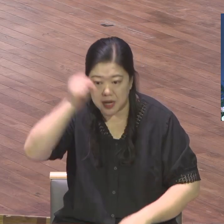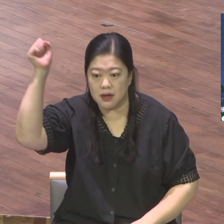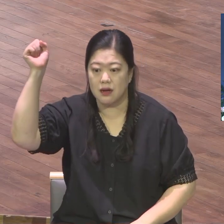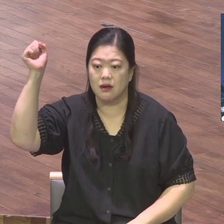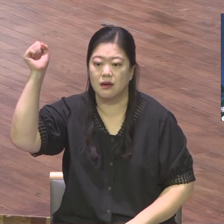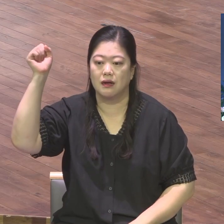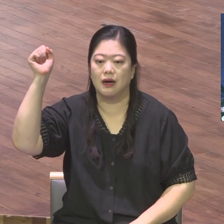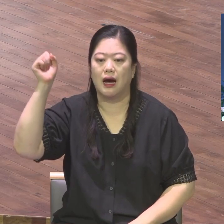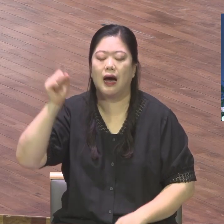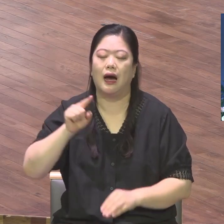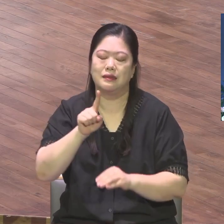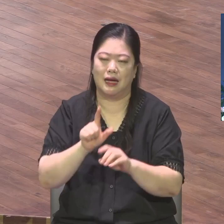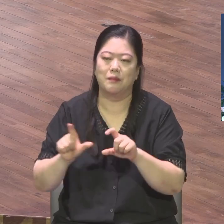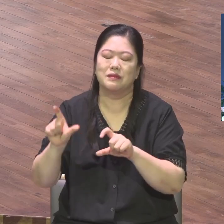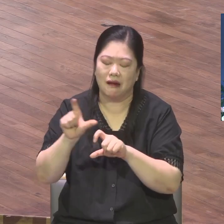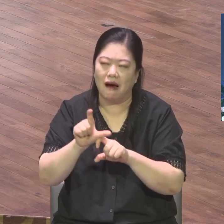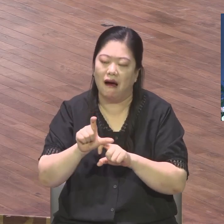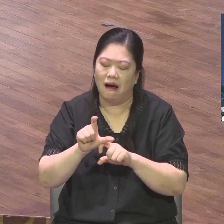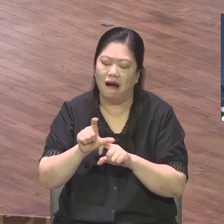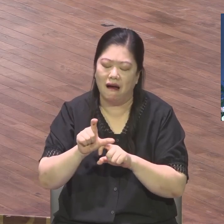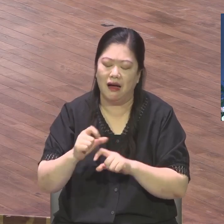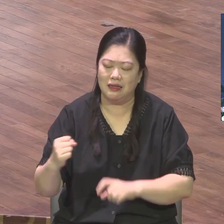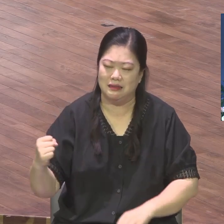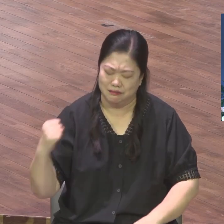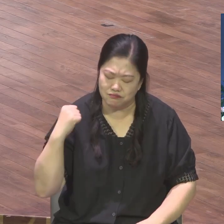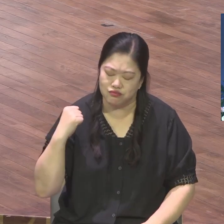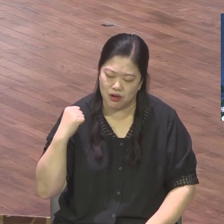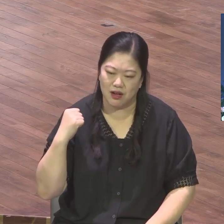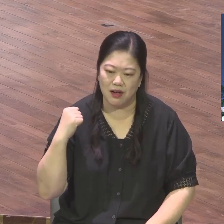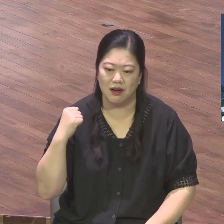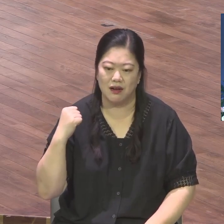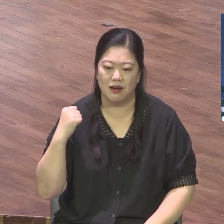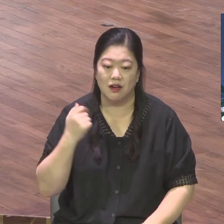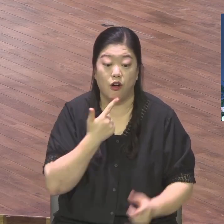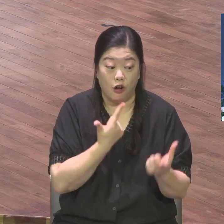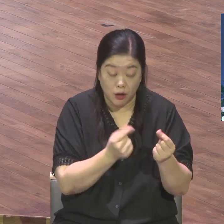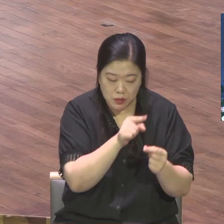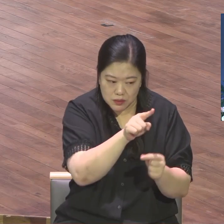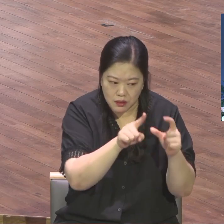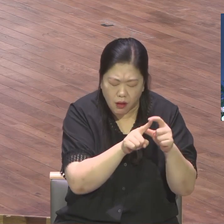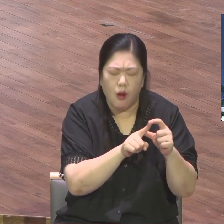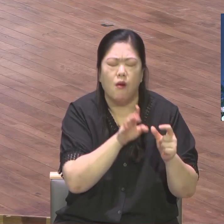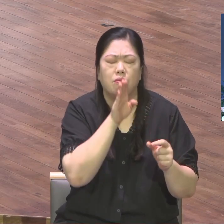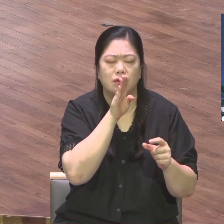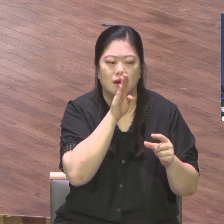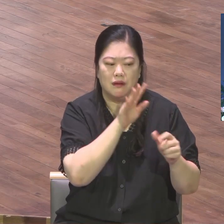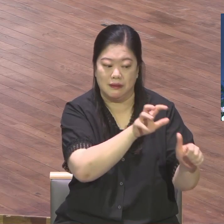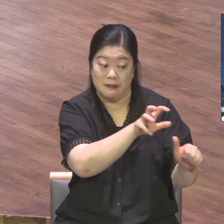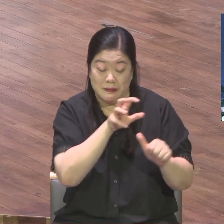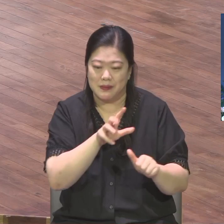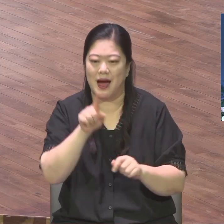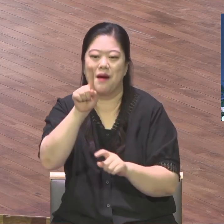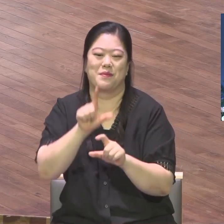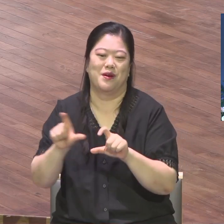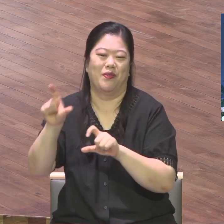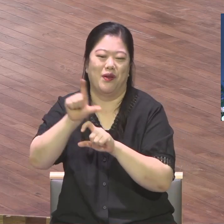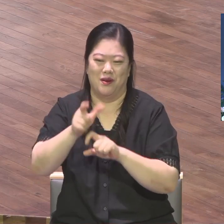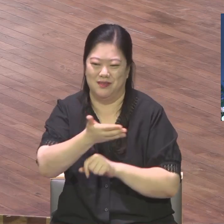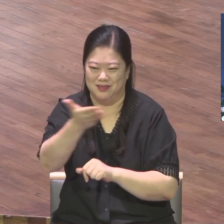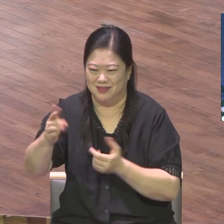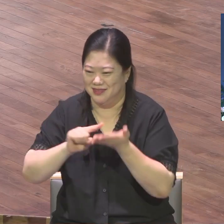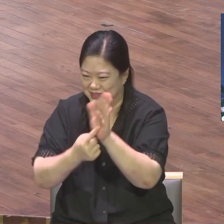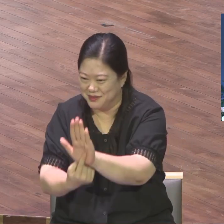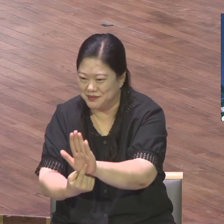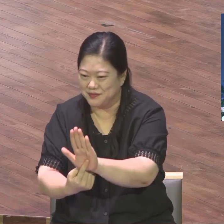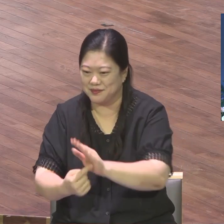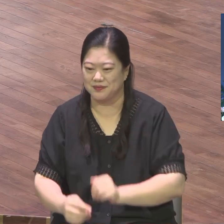그만큼 인생이요 드라마틱한 변화, 이 변화가 시작된다는 것입니다. 이것을 우리가 전도 현장에서도